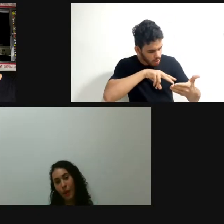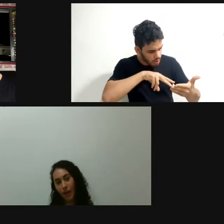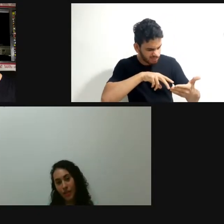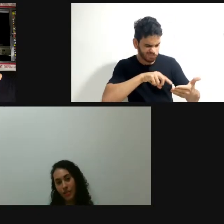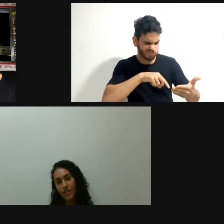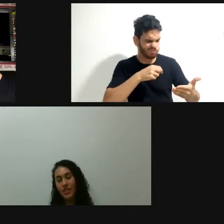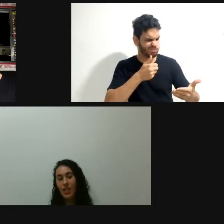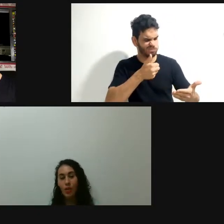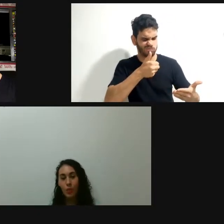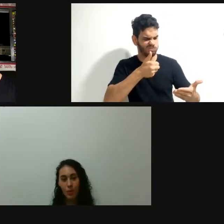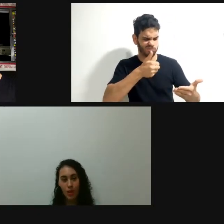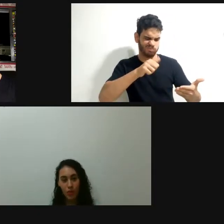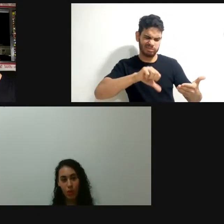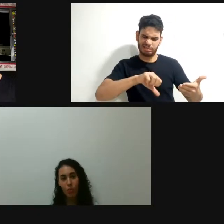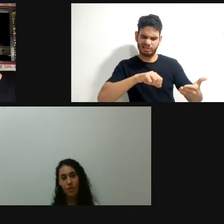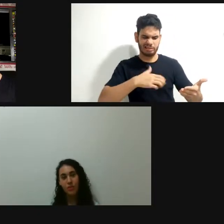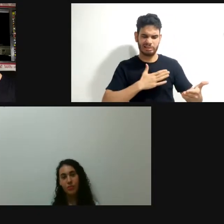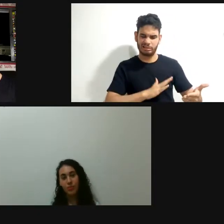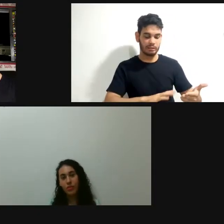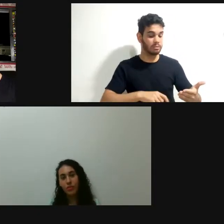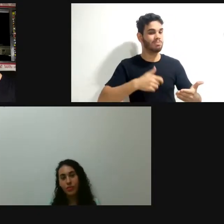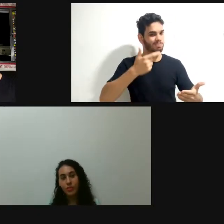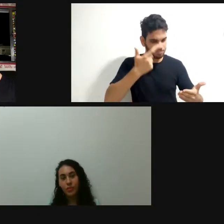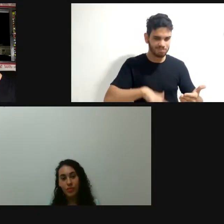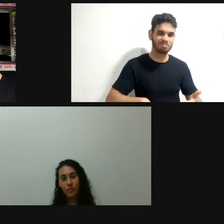191 páginas, que é do primeiro volume.